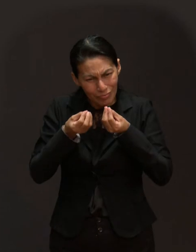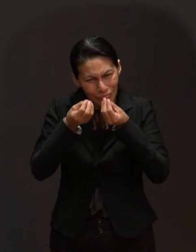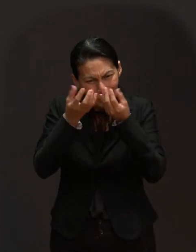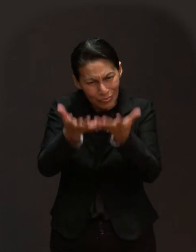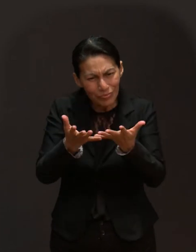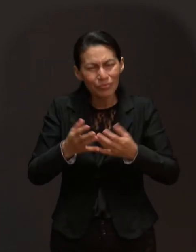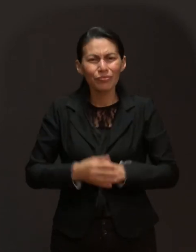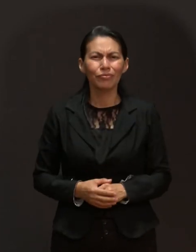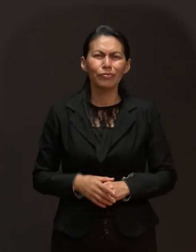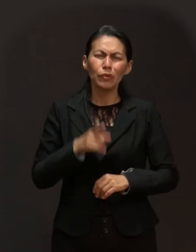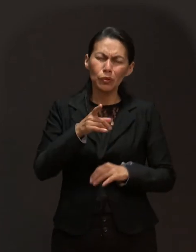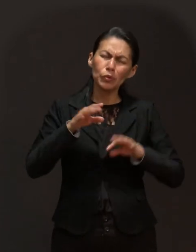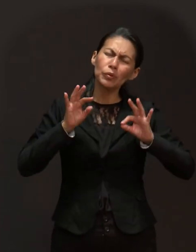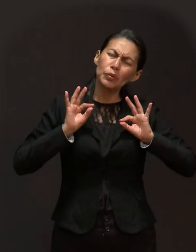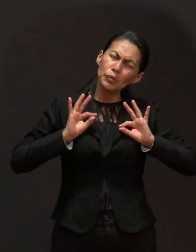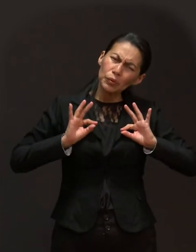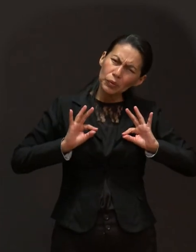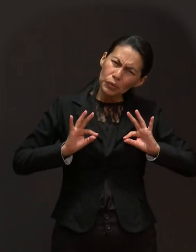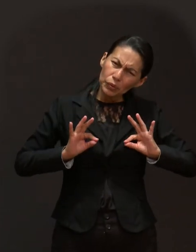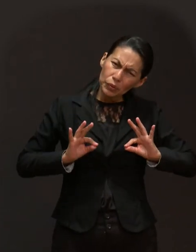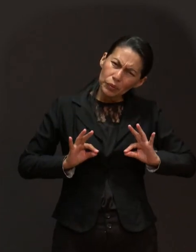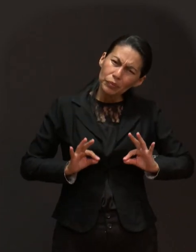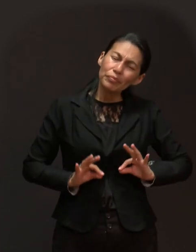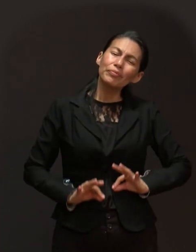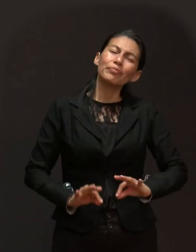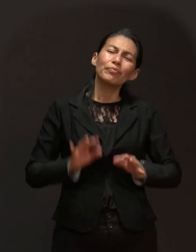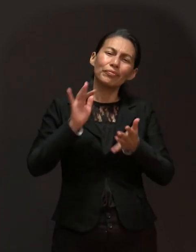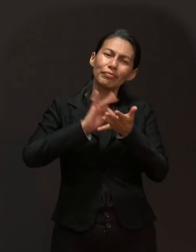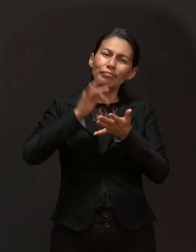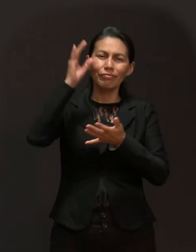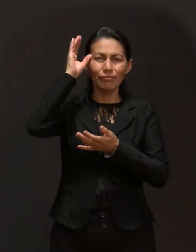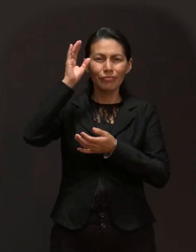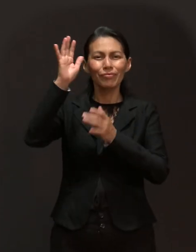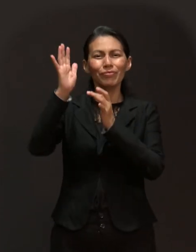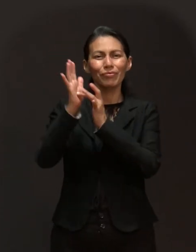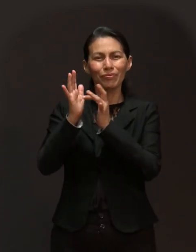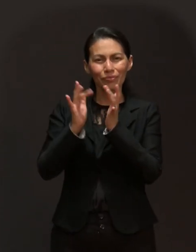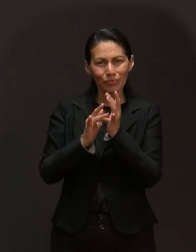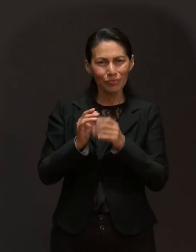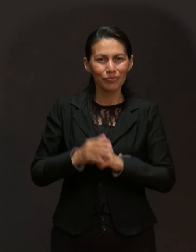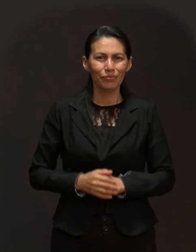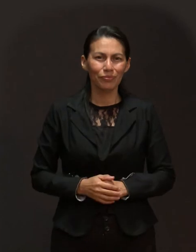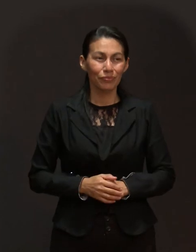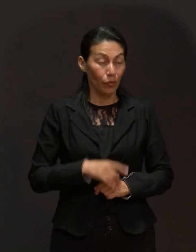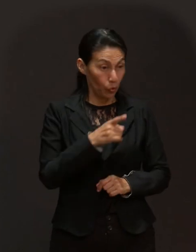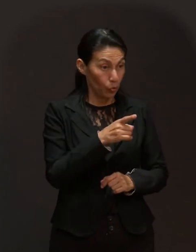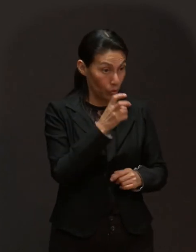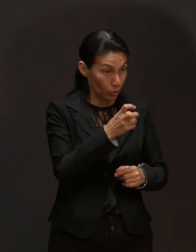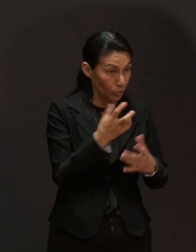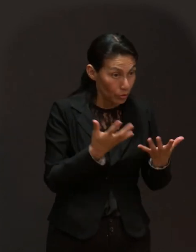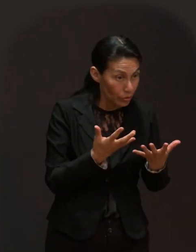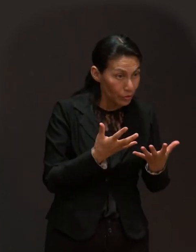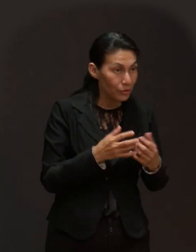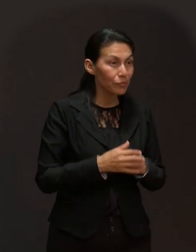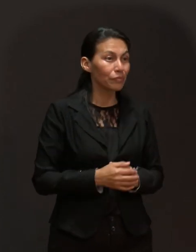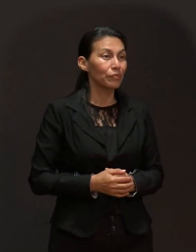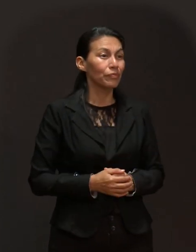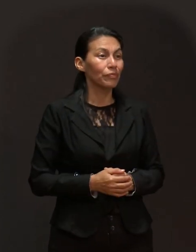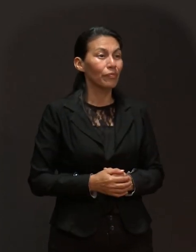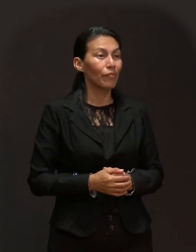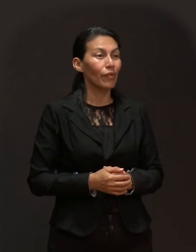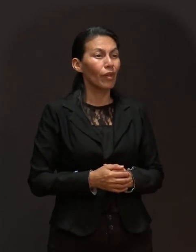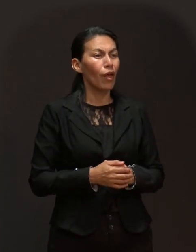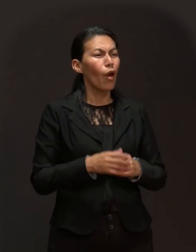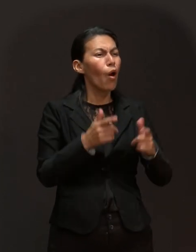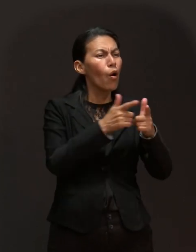de tal forma que lo hará más que vencedor en Cristo Jesús y es lo que tú hiciste